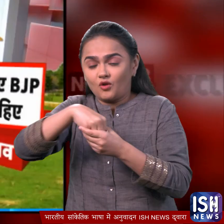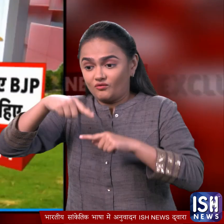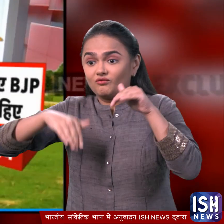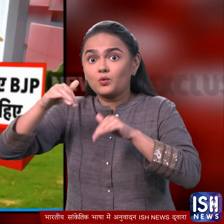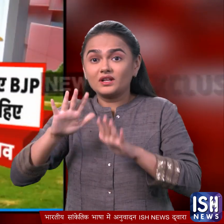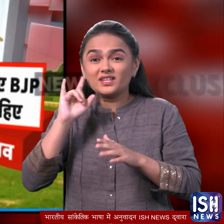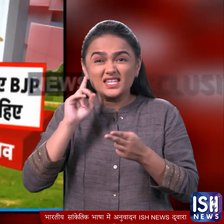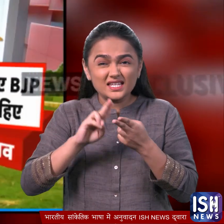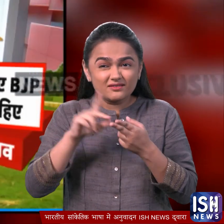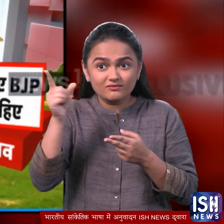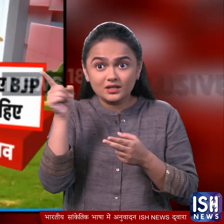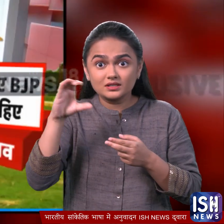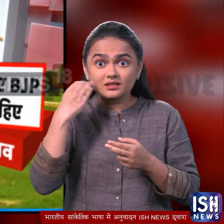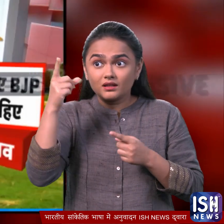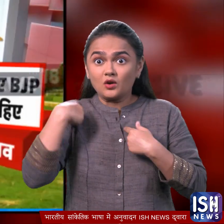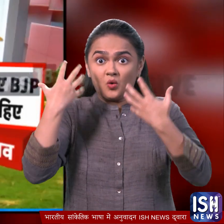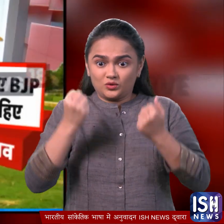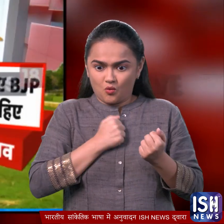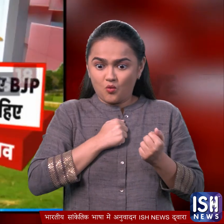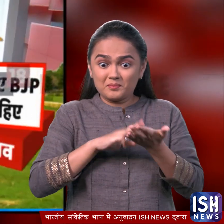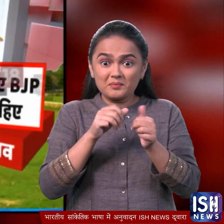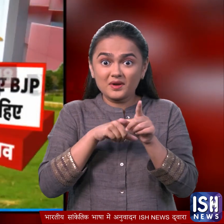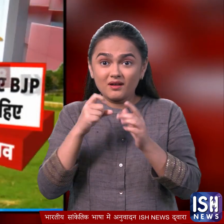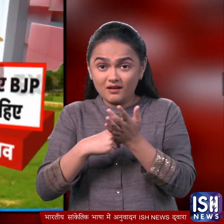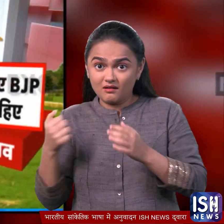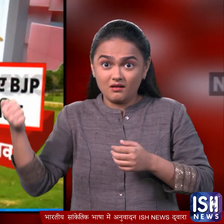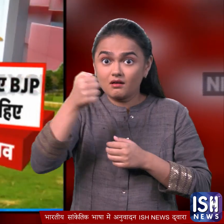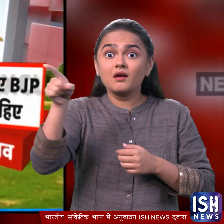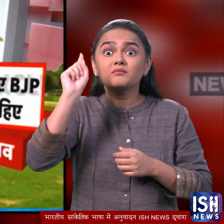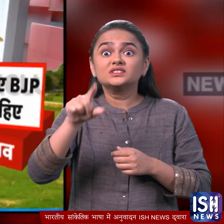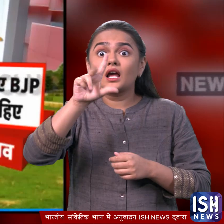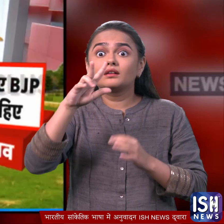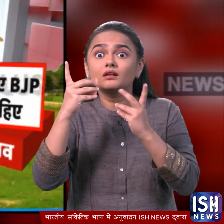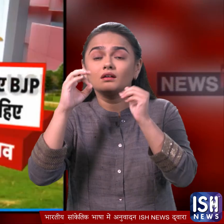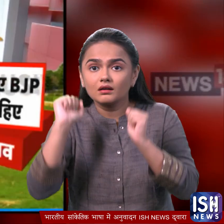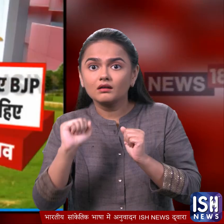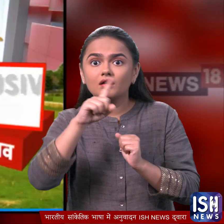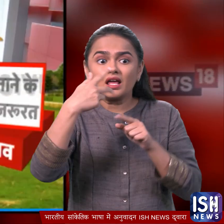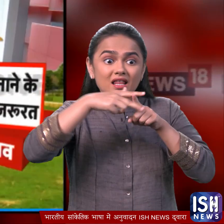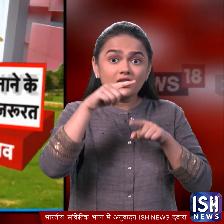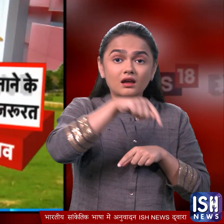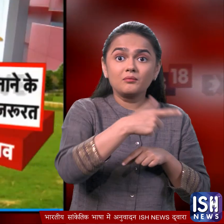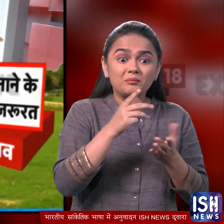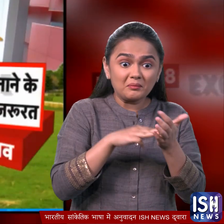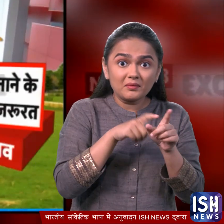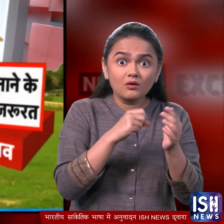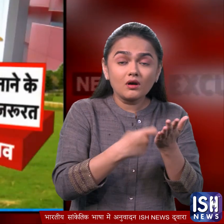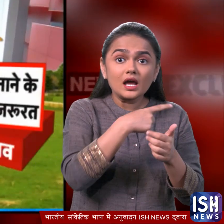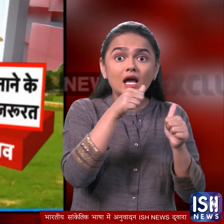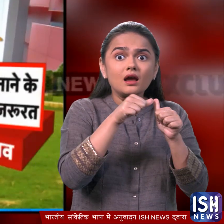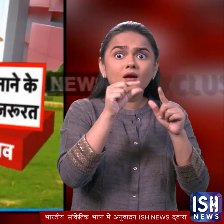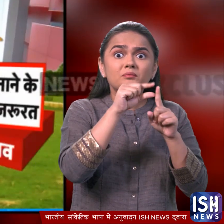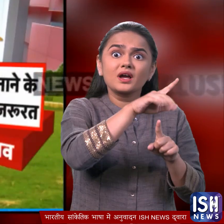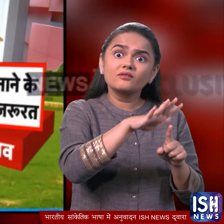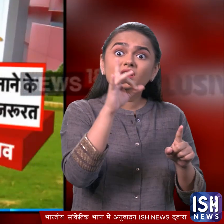है। मतलब यह कि अगर बीजेपी को चंडीगढ़ में अपना मेयर बनाना है तो उसे 18 वोट चाहिए, जबकि निगम में अपना मेयर बनाने के लिए आम